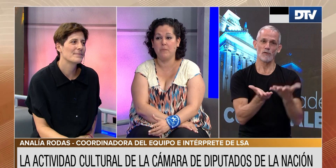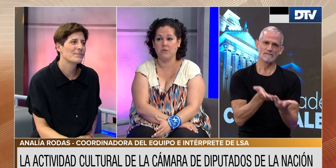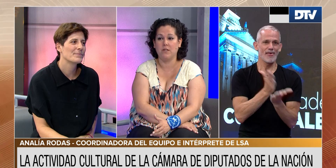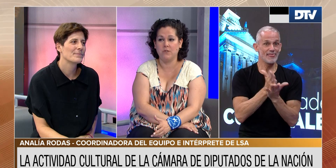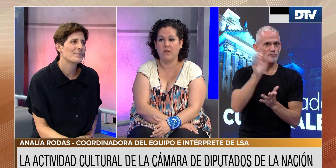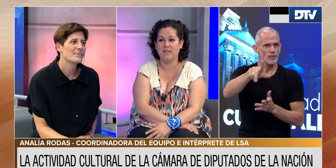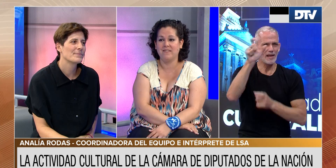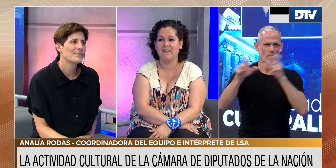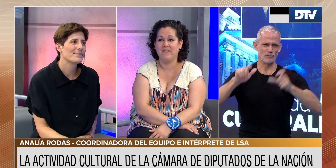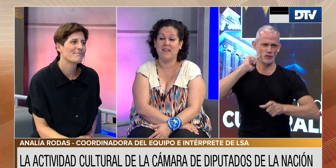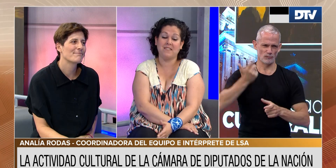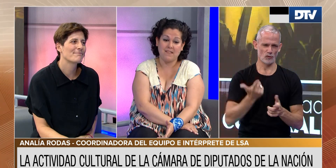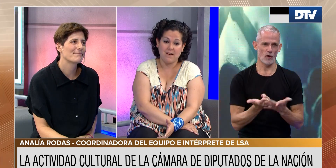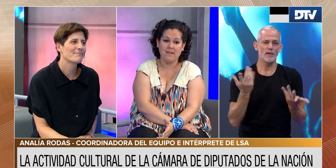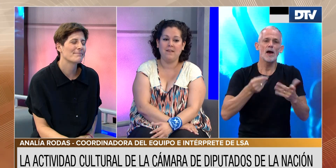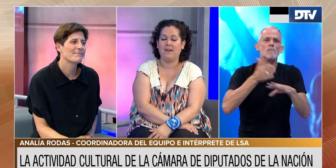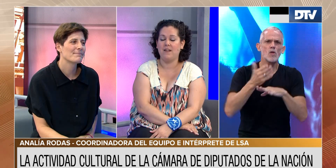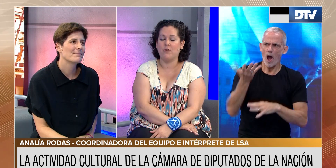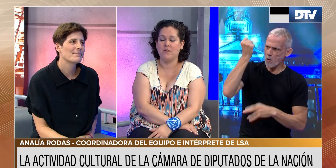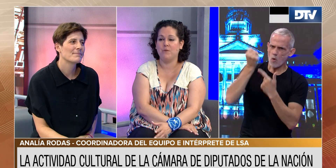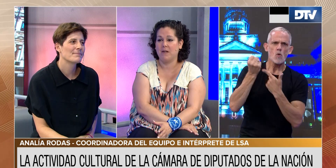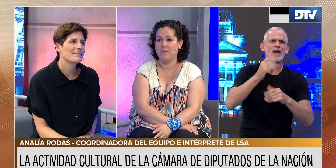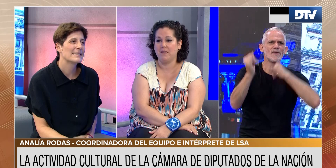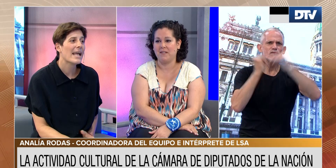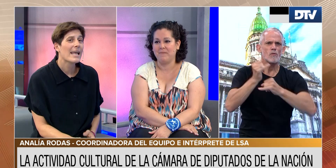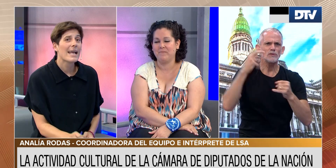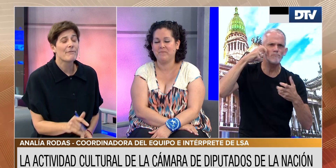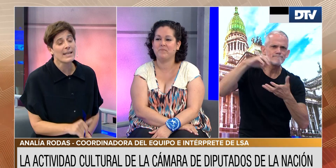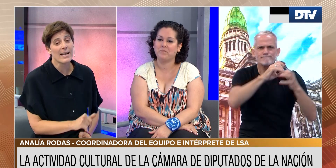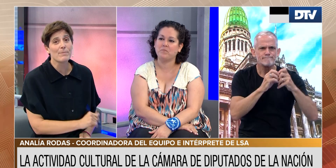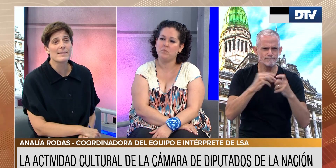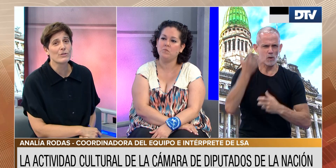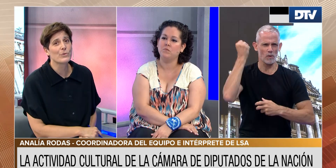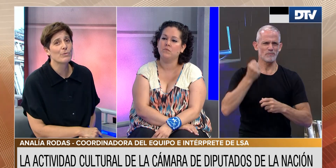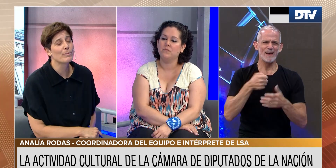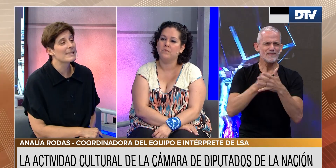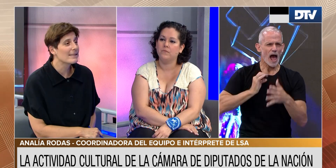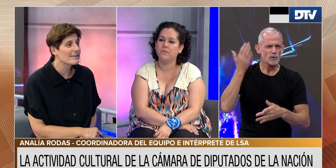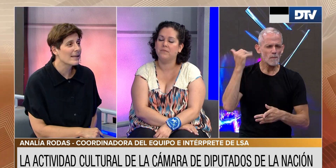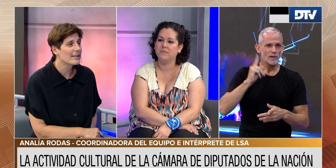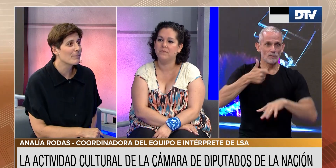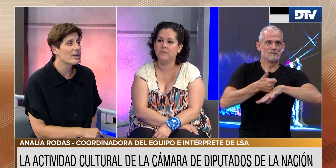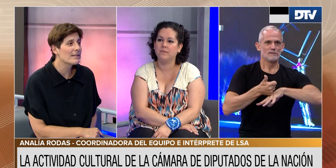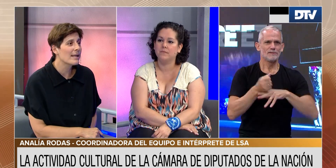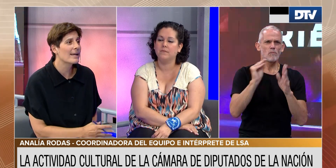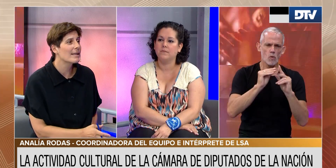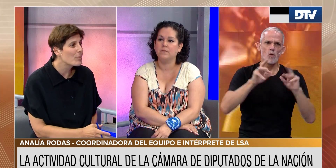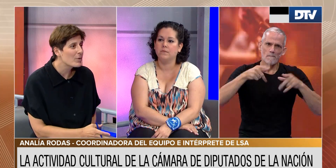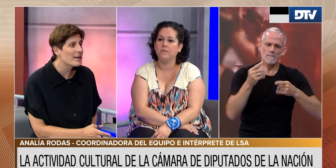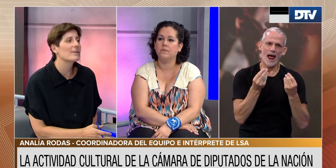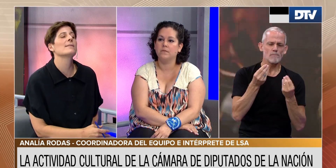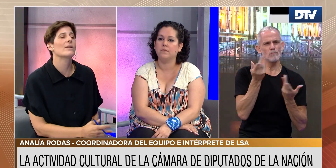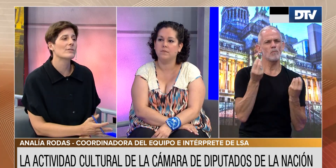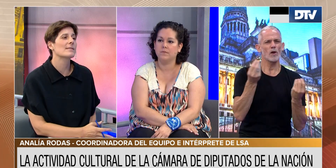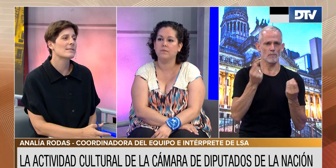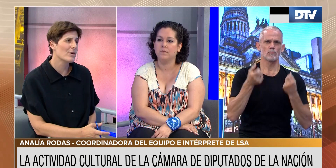derechos de las personas sordas de acceder a la información parlamentaria. Fines del año pasado estuvieron muy presentes en la agenda política, en la agenda